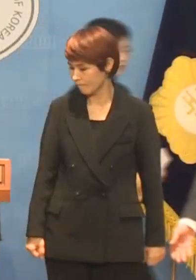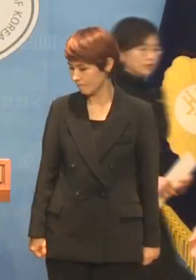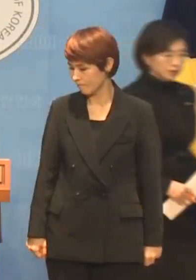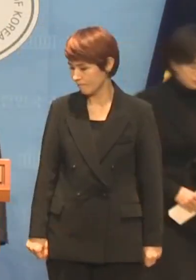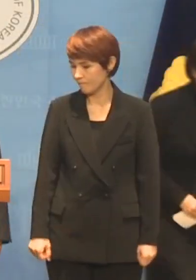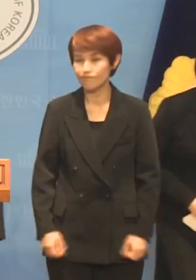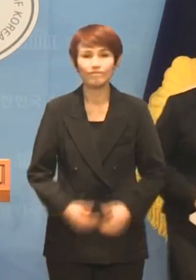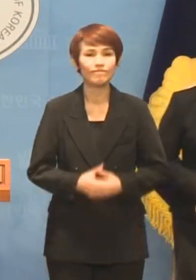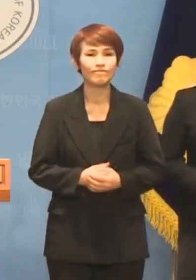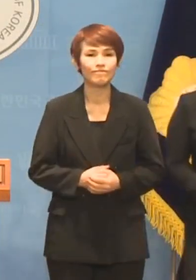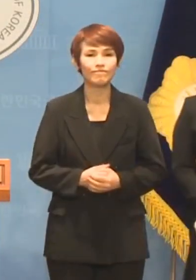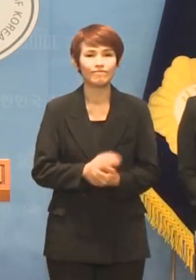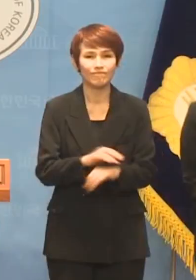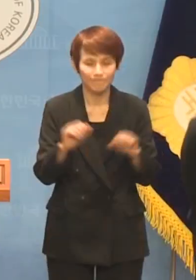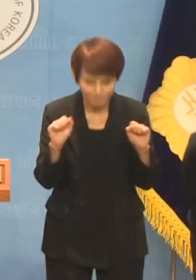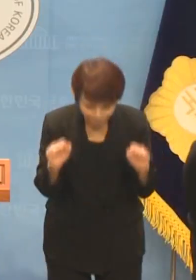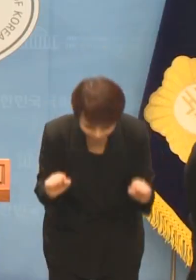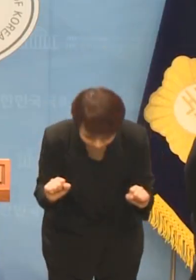서류 경례.